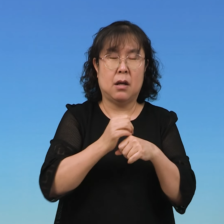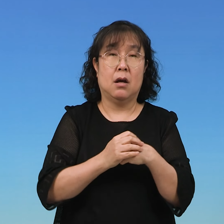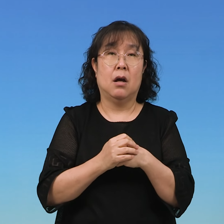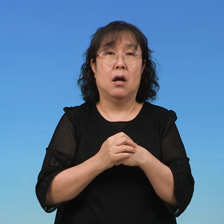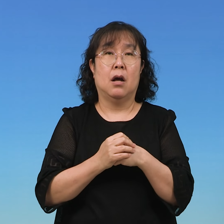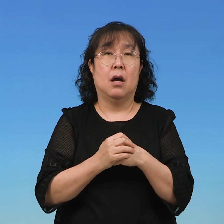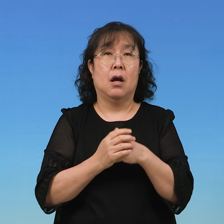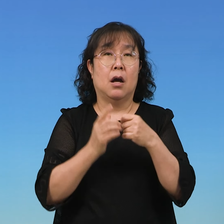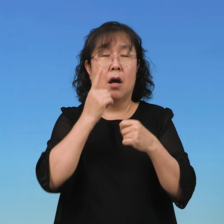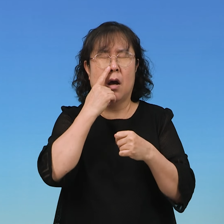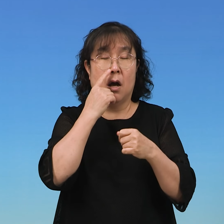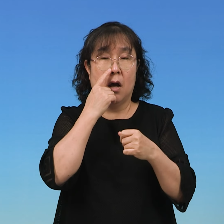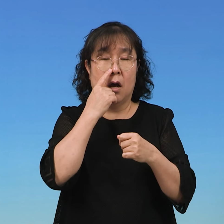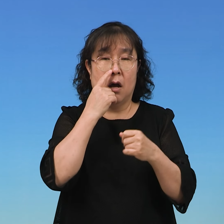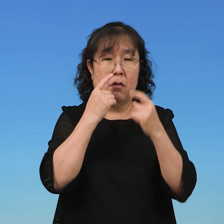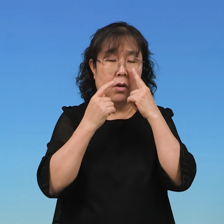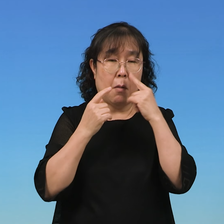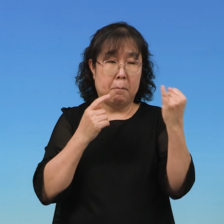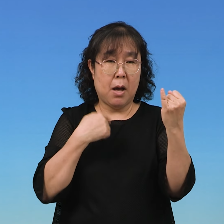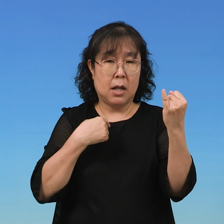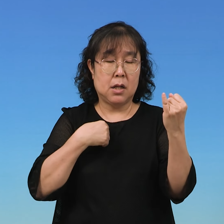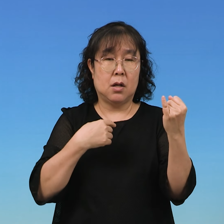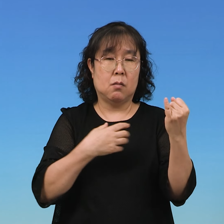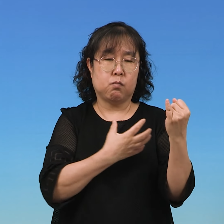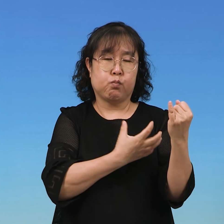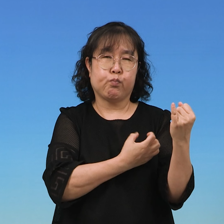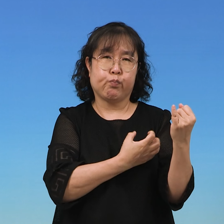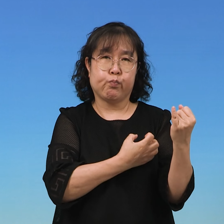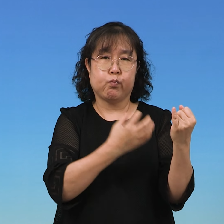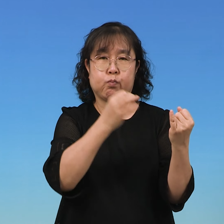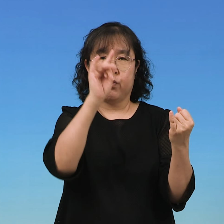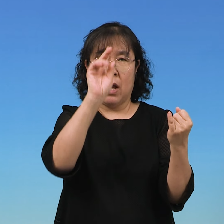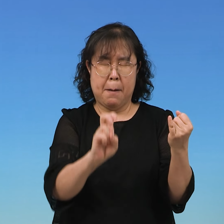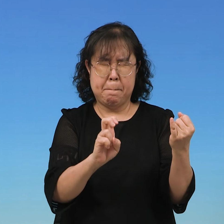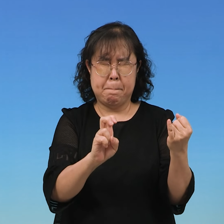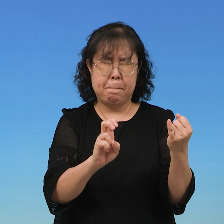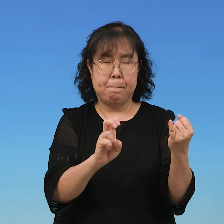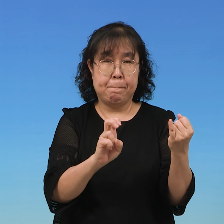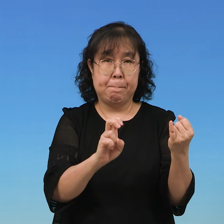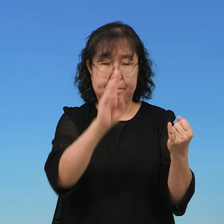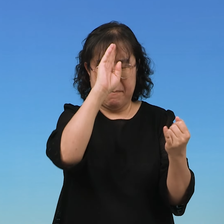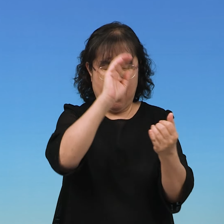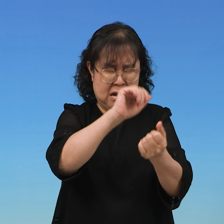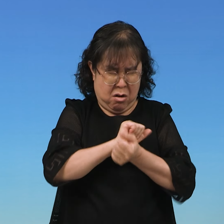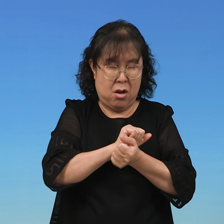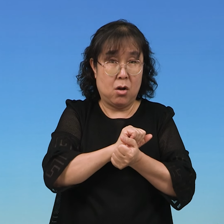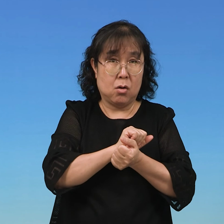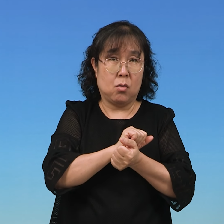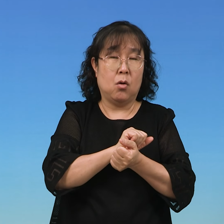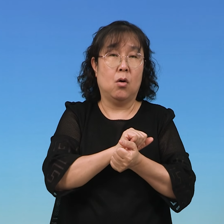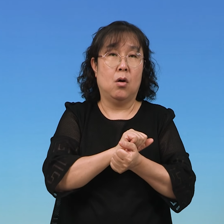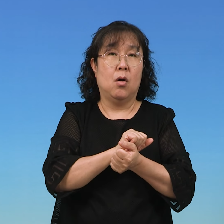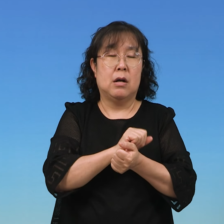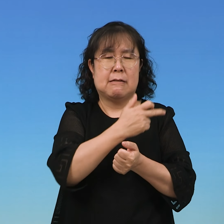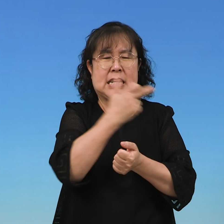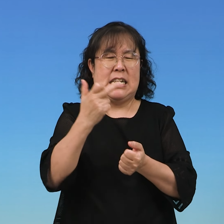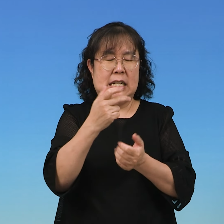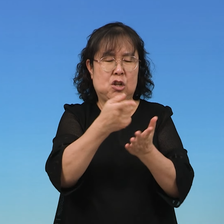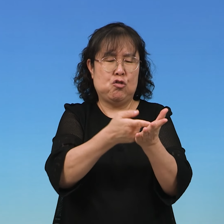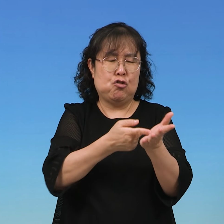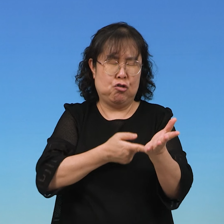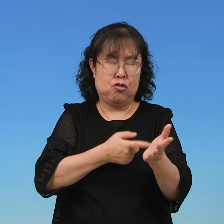어머니, 결국 유방암에 걸리셨고 머리카락이 다 빠지는 지독한 항암 치료와 싸우며